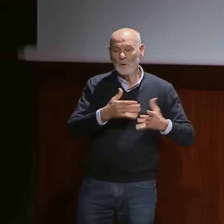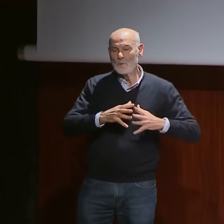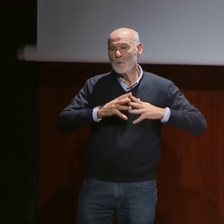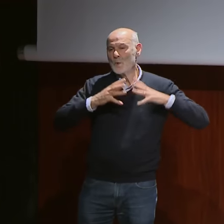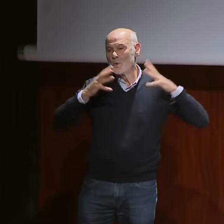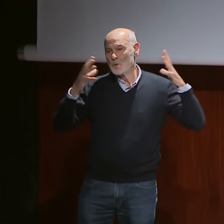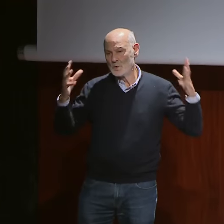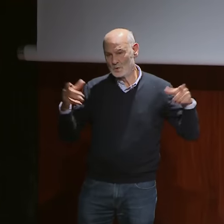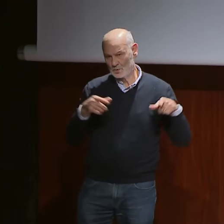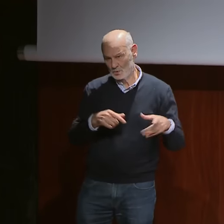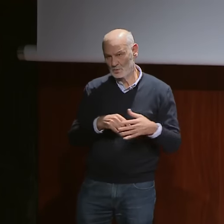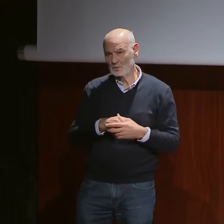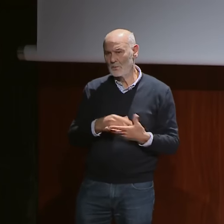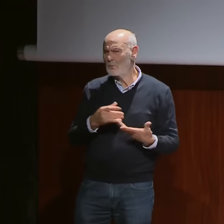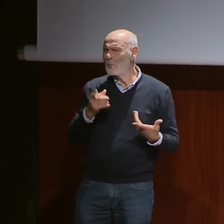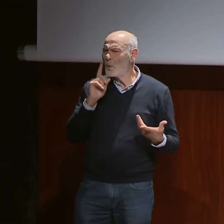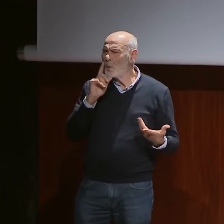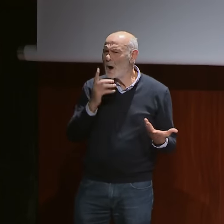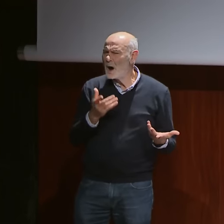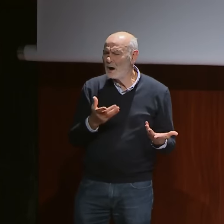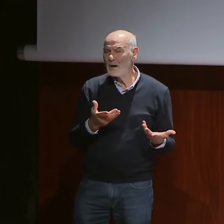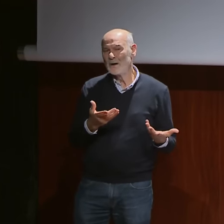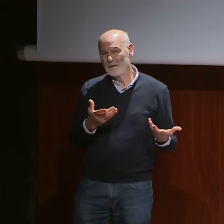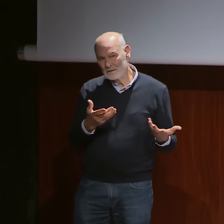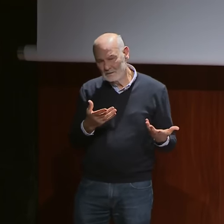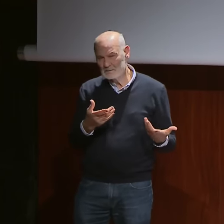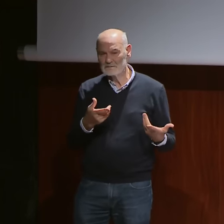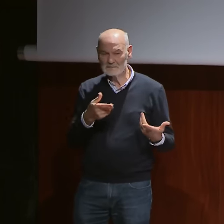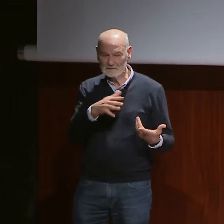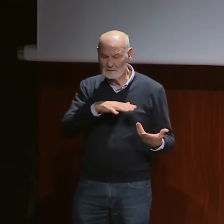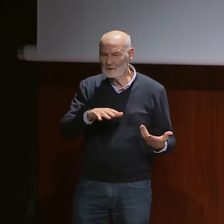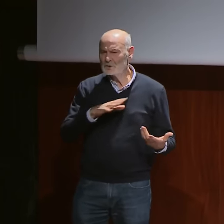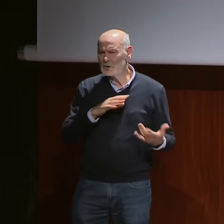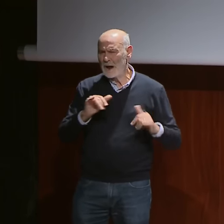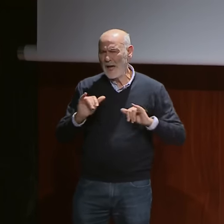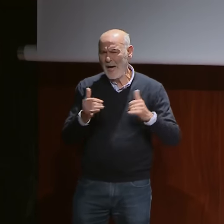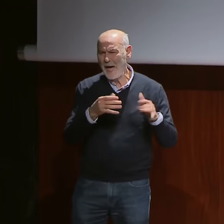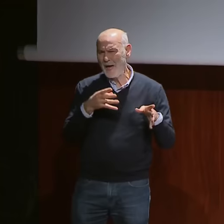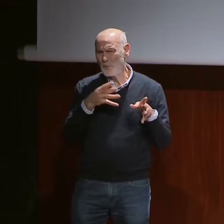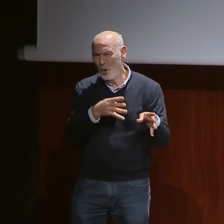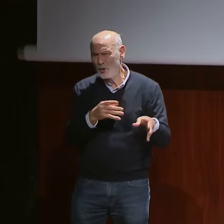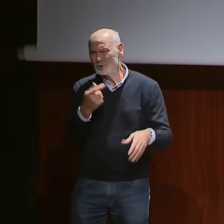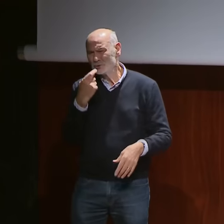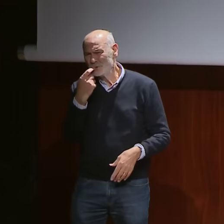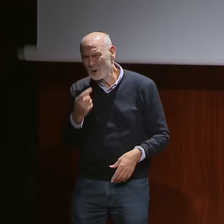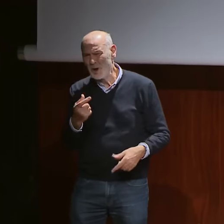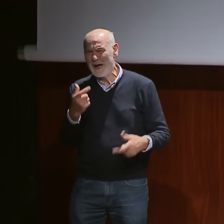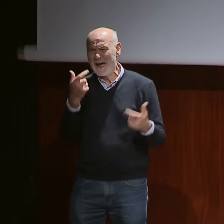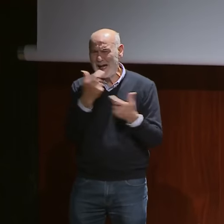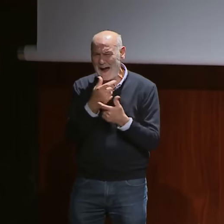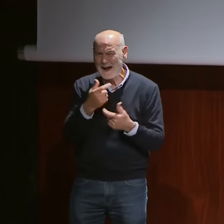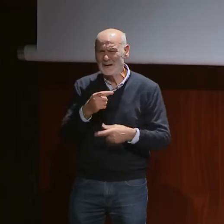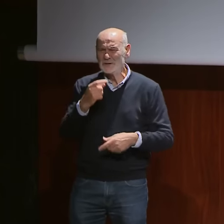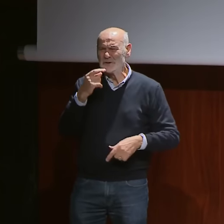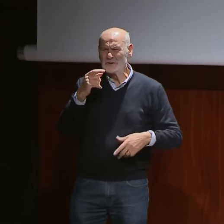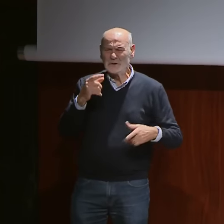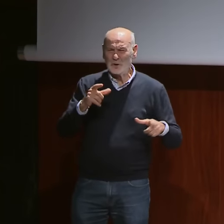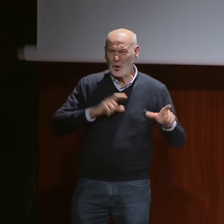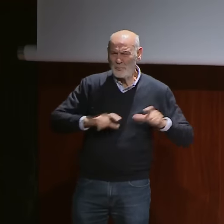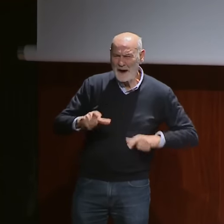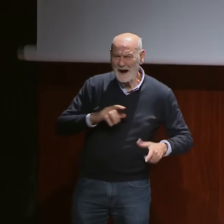appris quelques petites choses dans la salle de classe, mais le plus gros que j'ai appris, c'était dans la cour de récréation avec mes